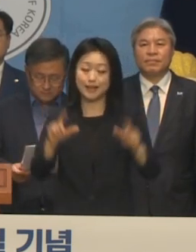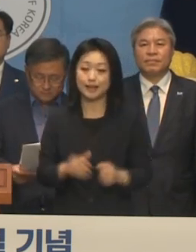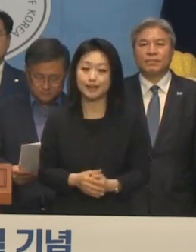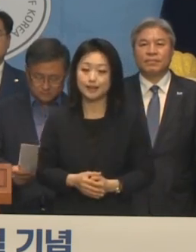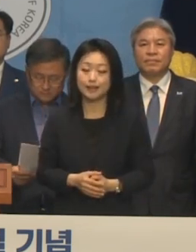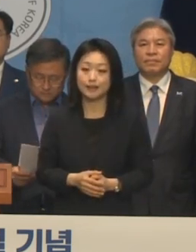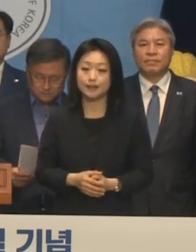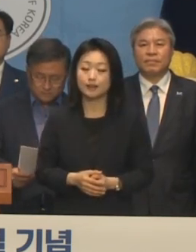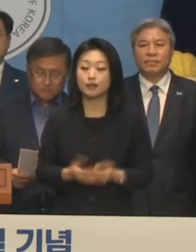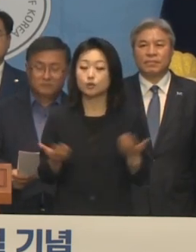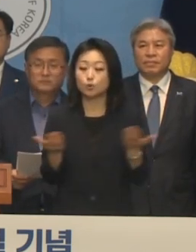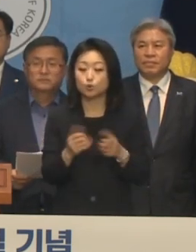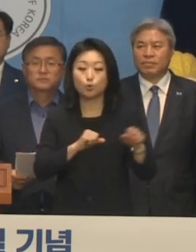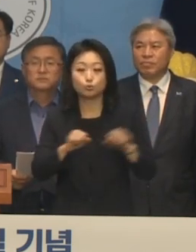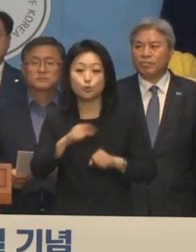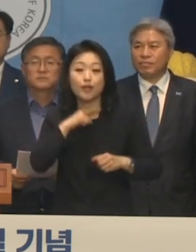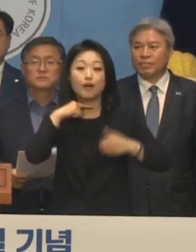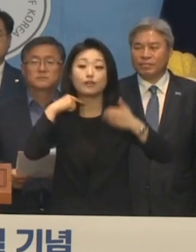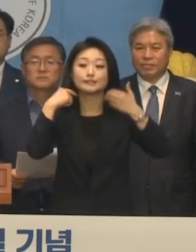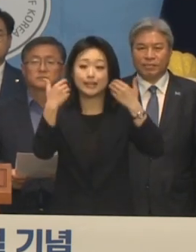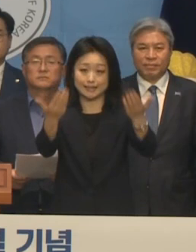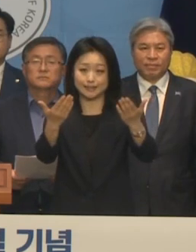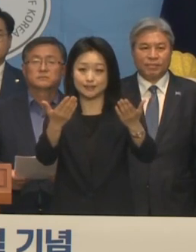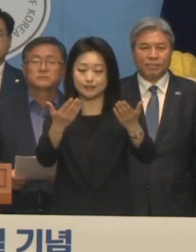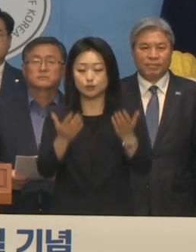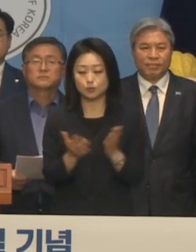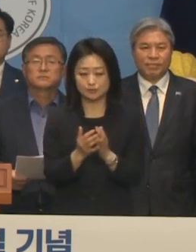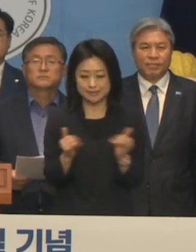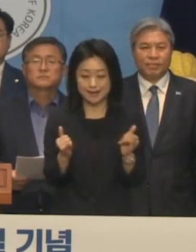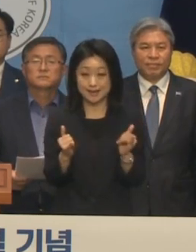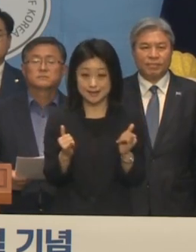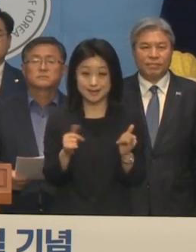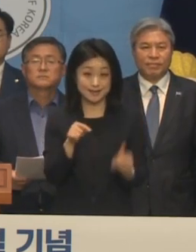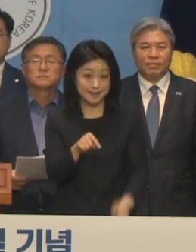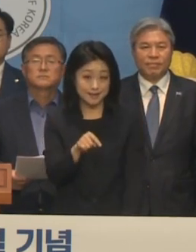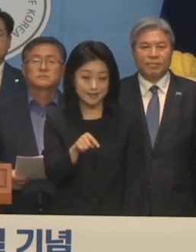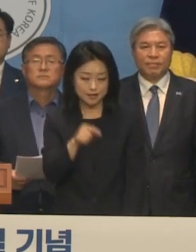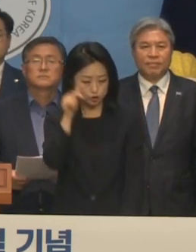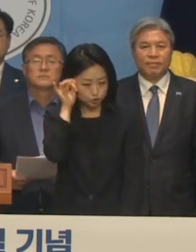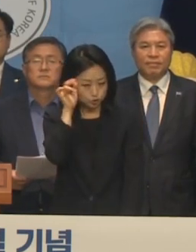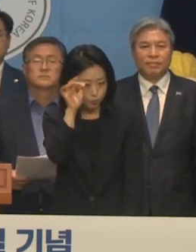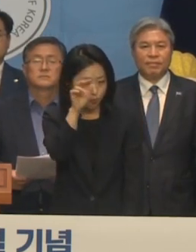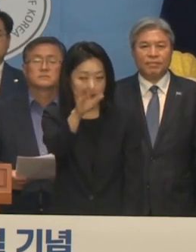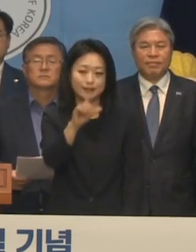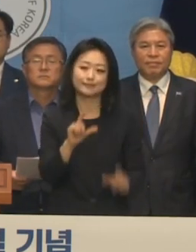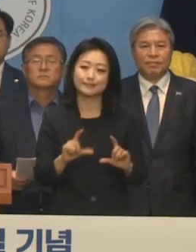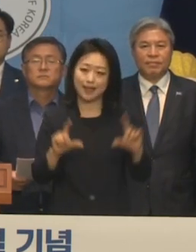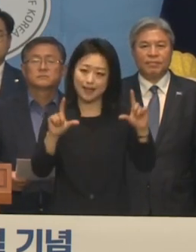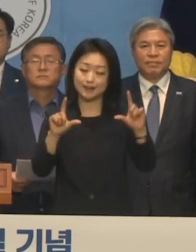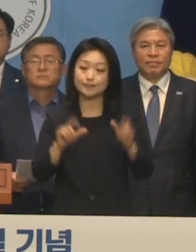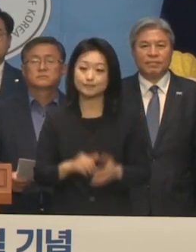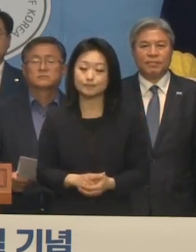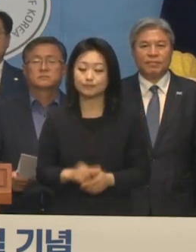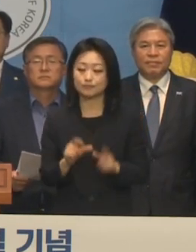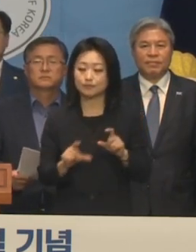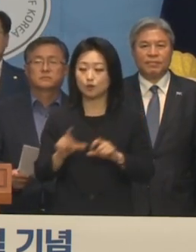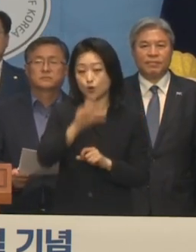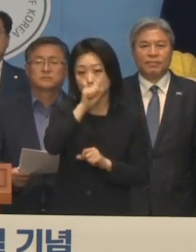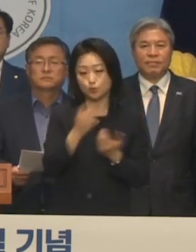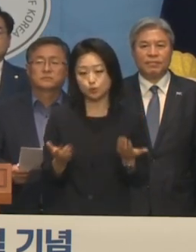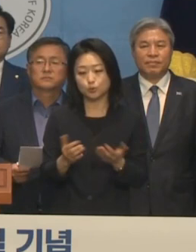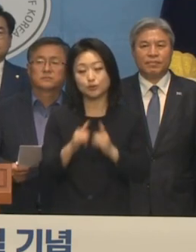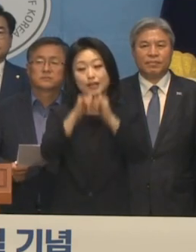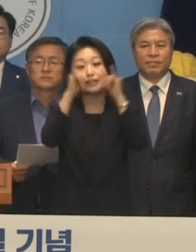그리고 노동운동에 헌신한 노동자들의 희생을 추모하고 더 나은